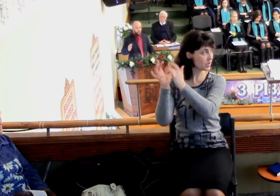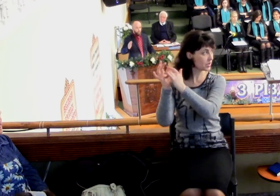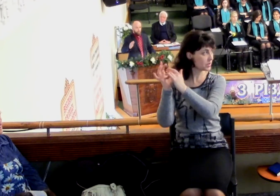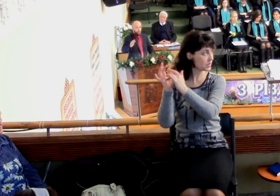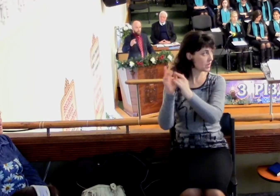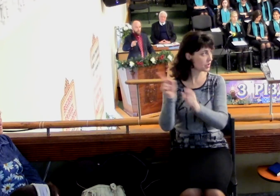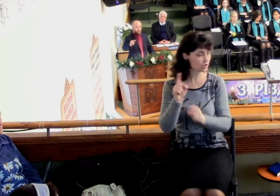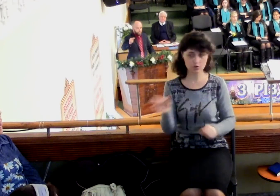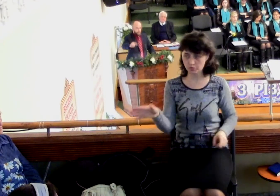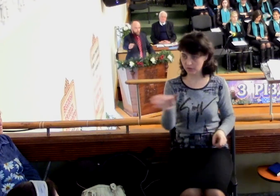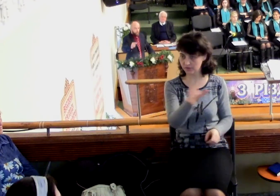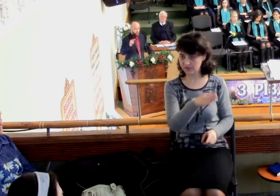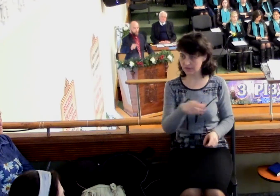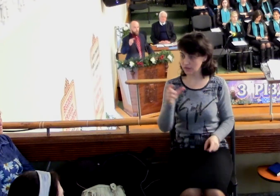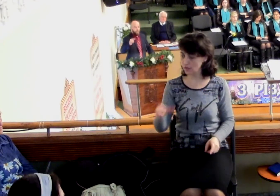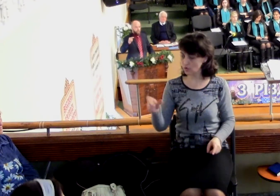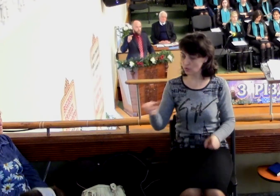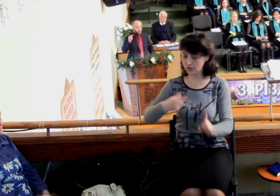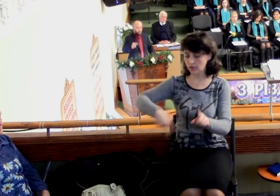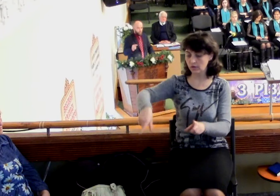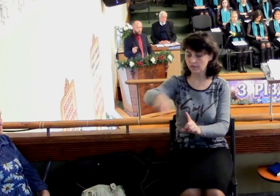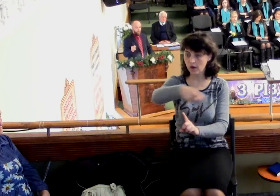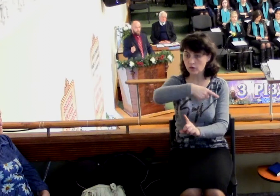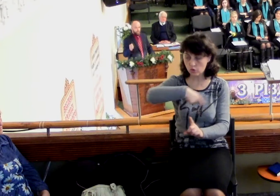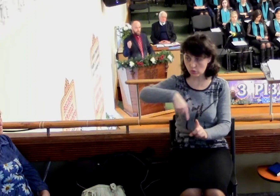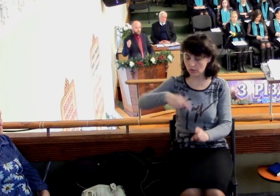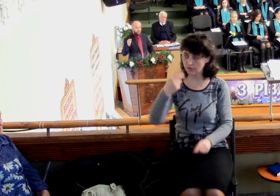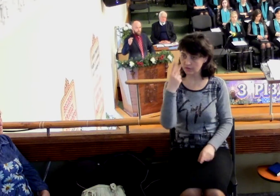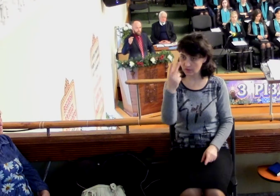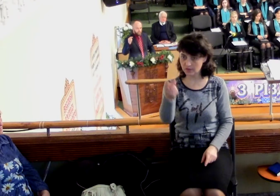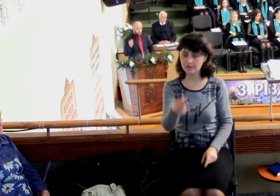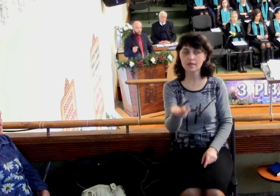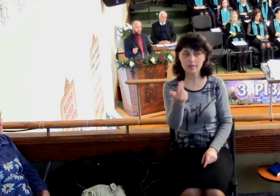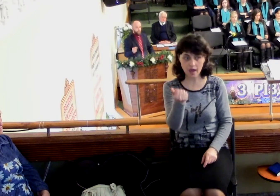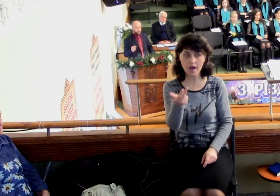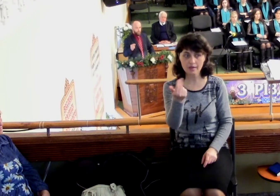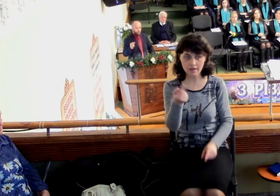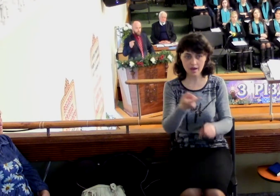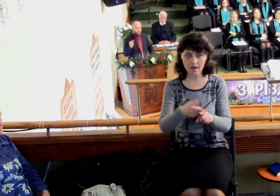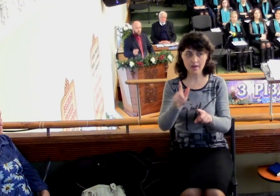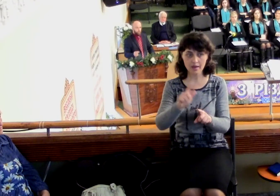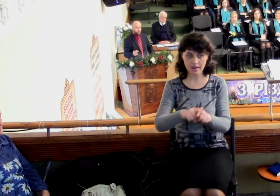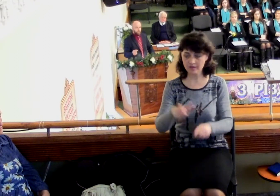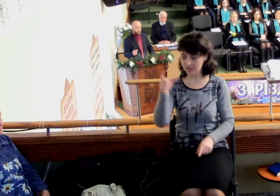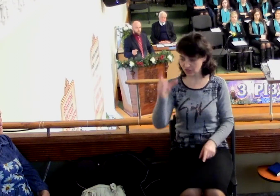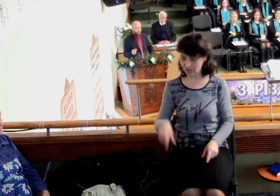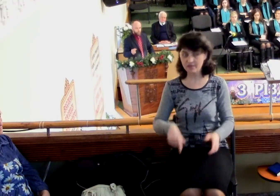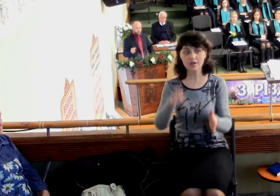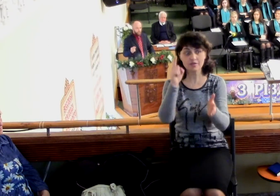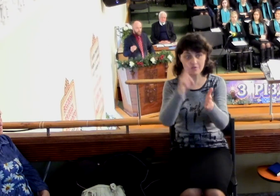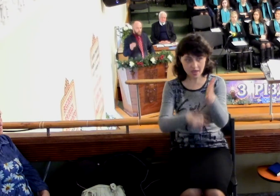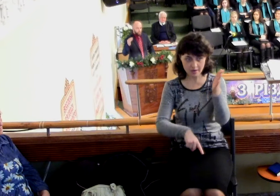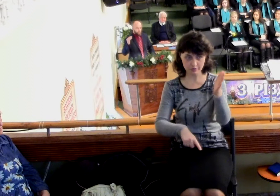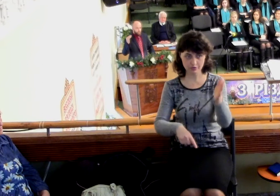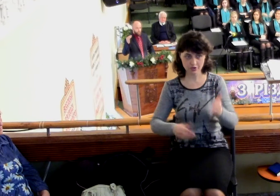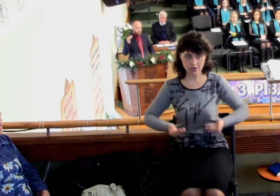люди вокруг видели, да, это народ, который любит Господа, да, это тот народ, который живет по слову